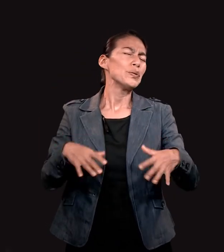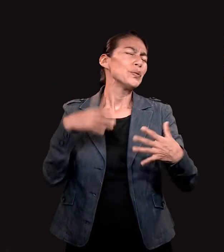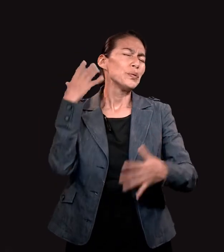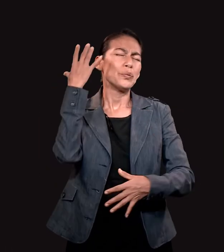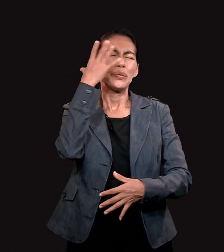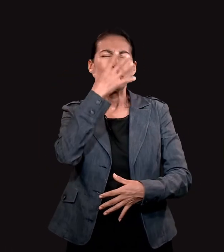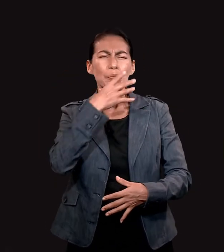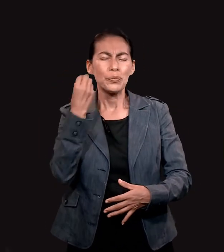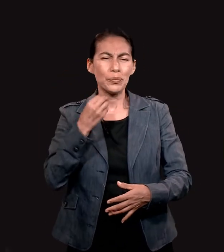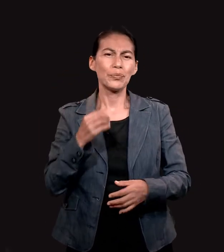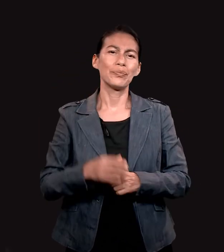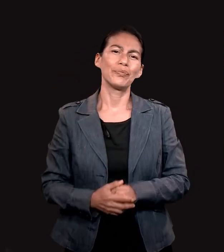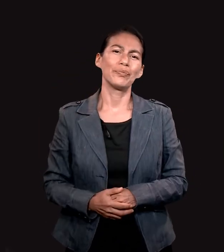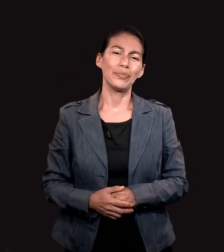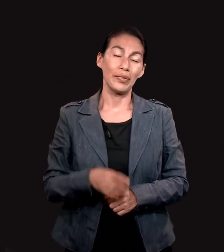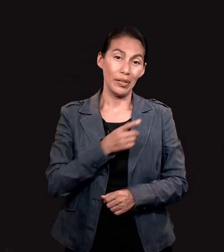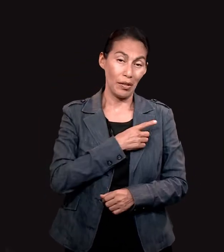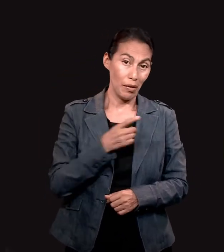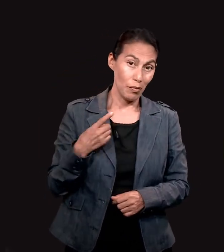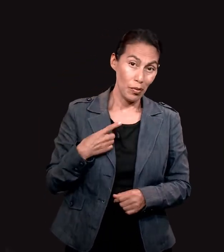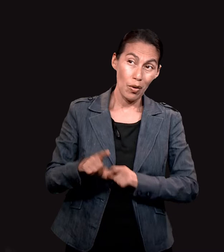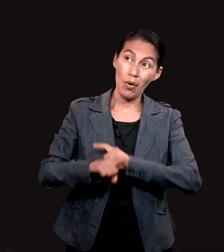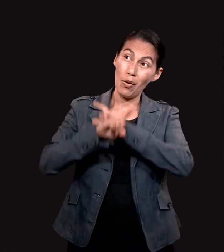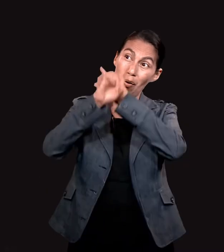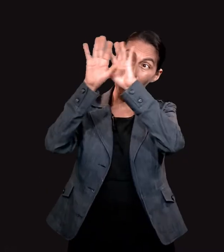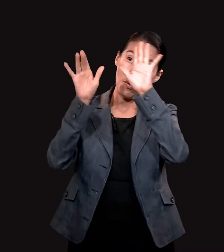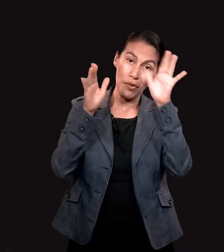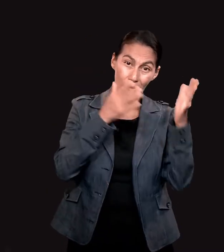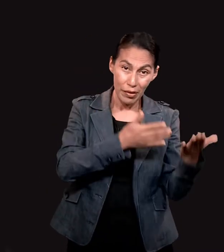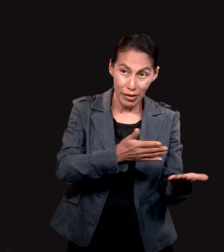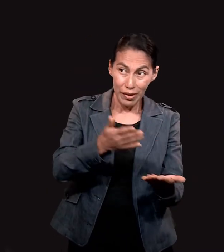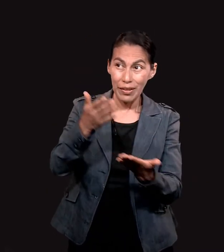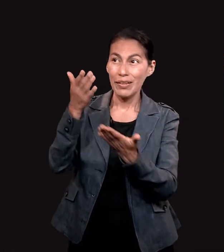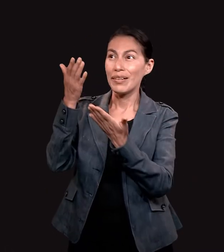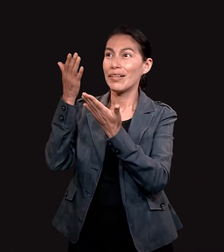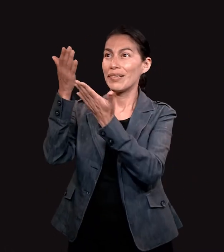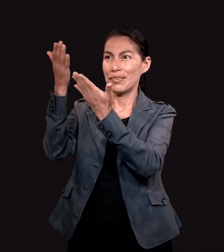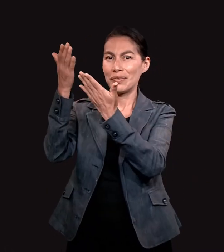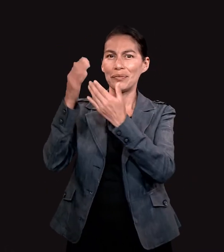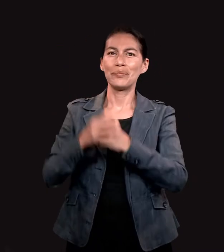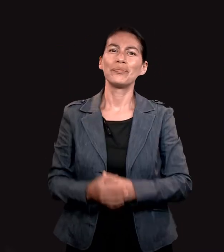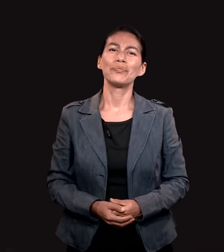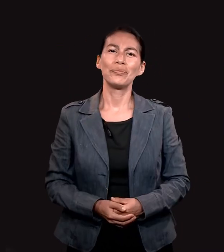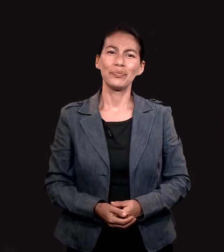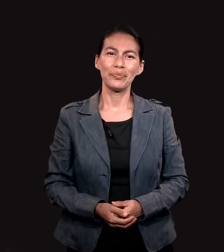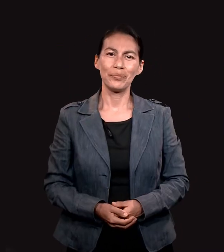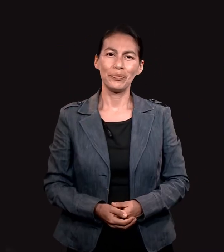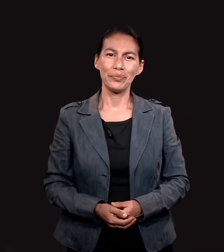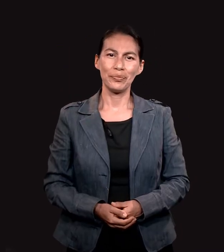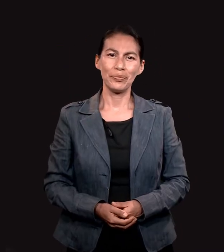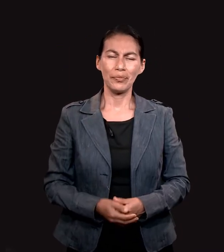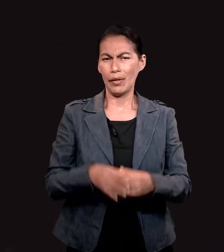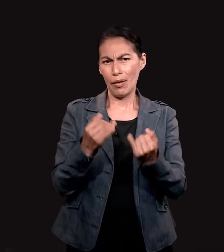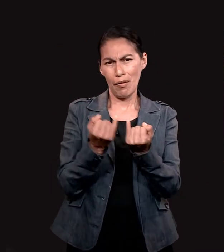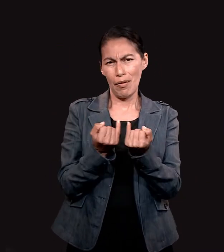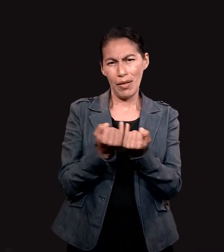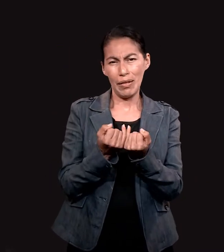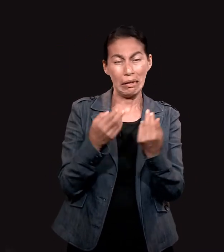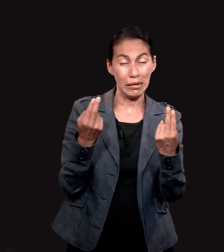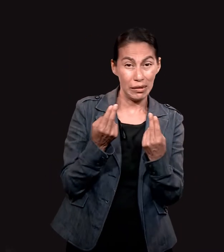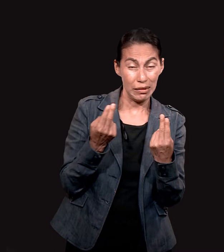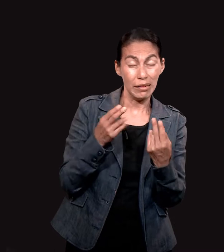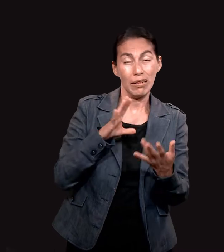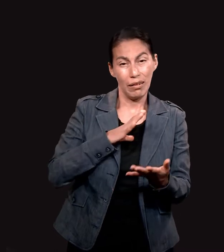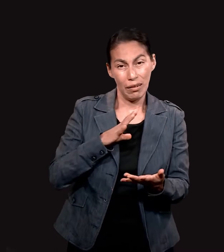maravillas. Pues dámosle, vamos dándole gloria a Dios, a quien merece la gloria. Y también